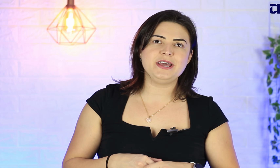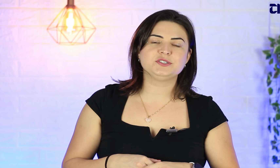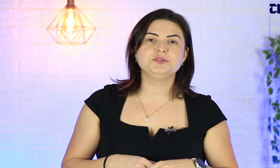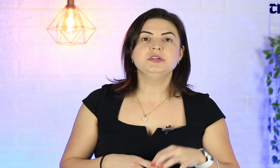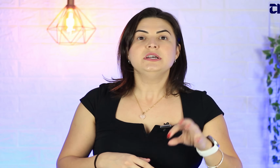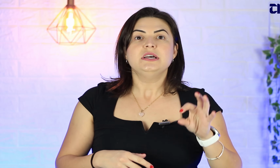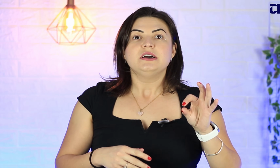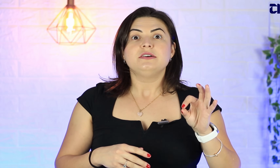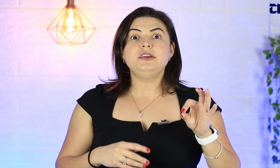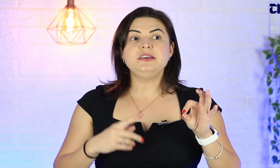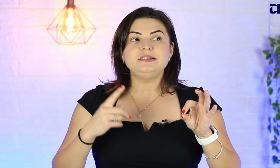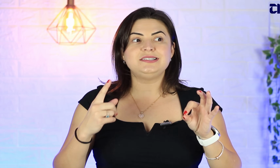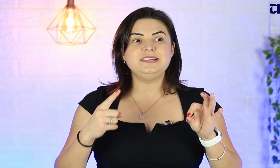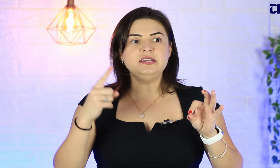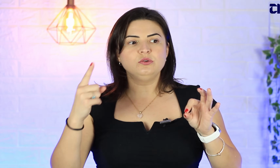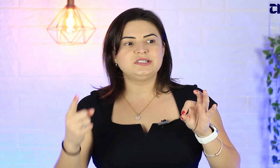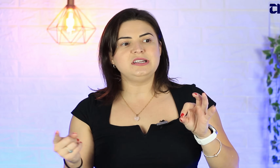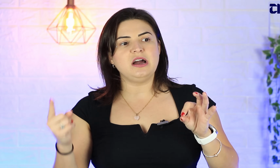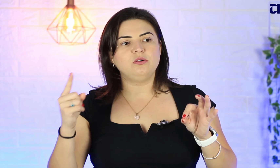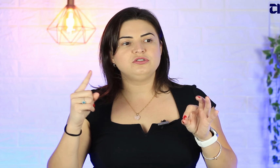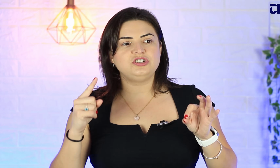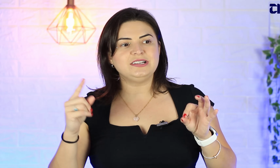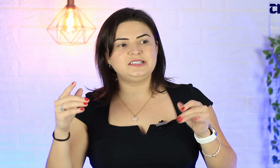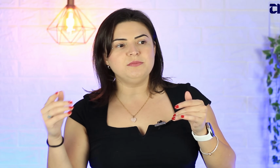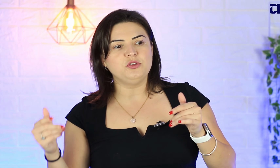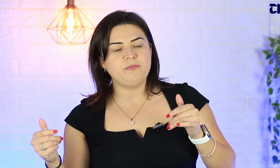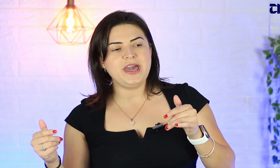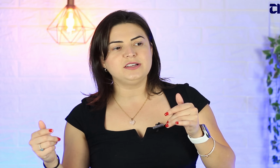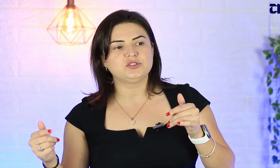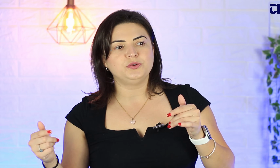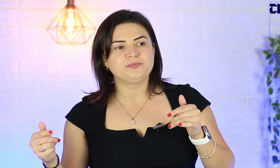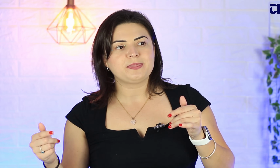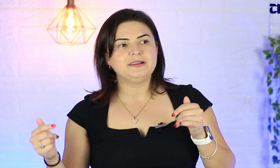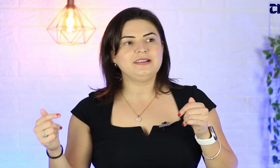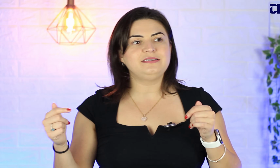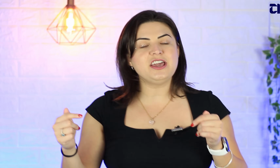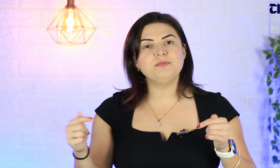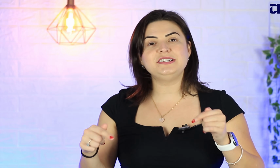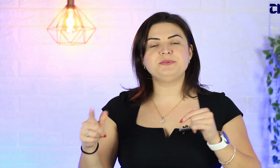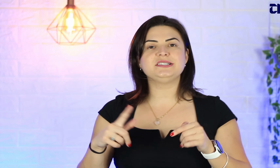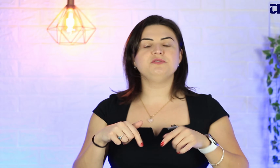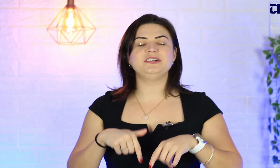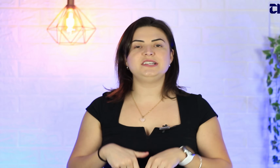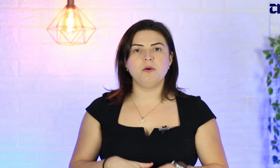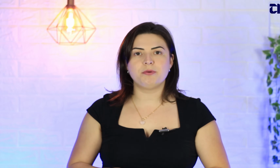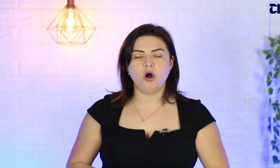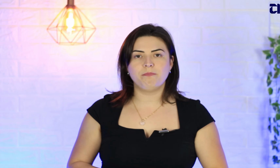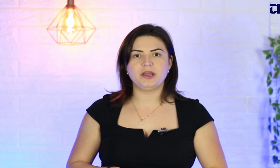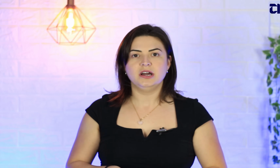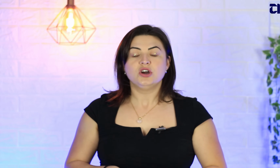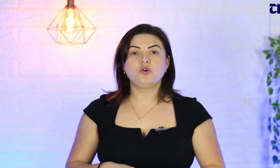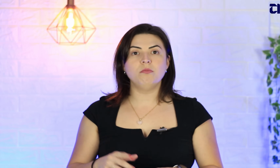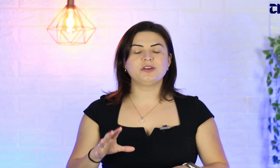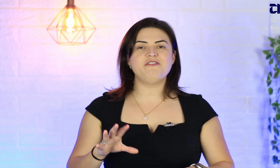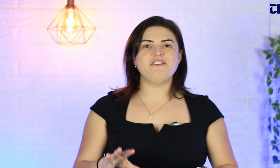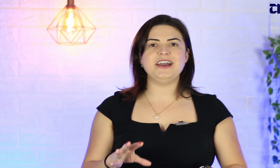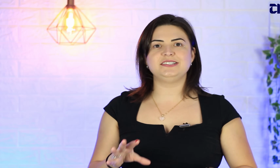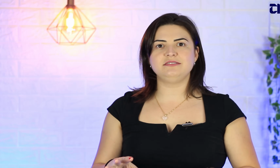peso. E se o sinal de acima do peso tem uma expressão facial própria, como que faz,